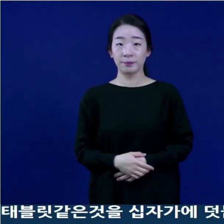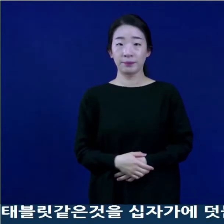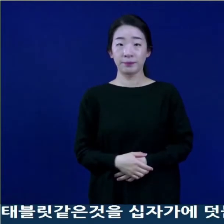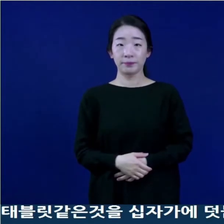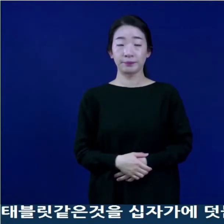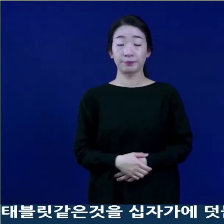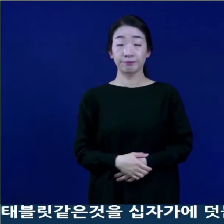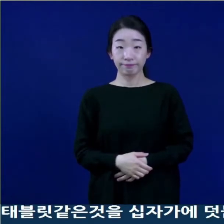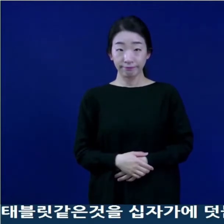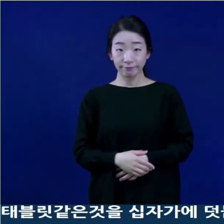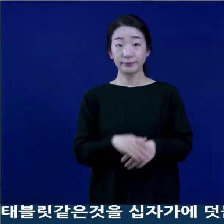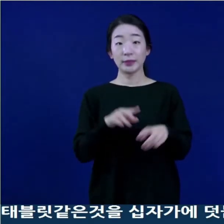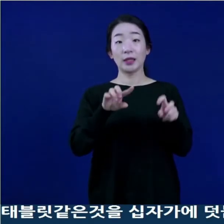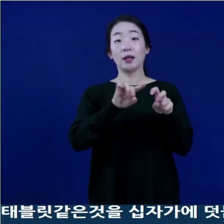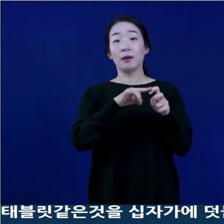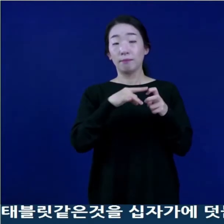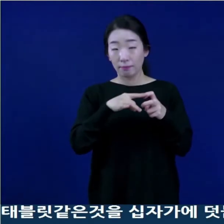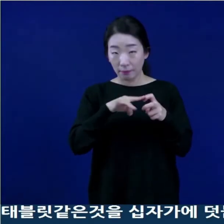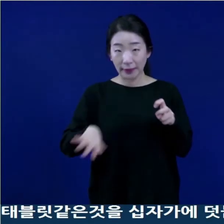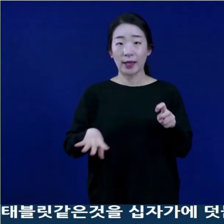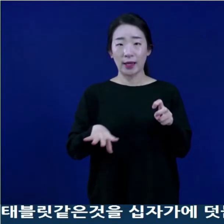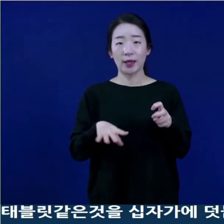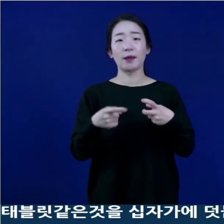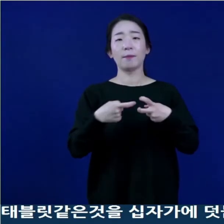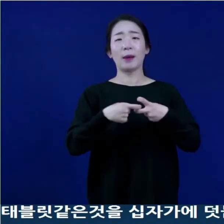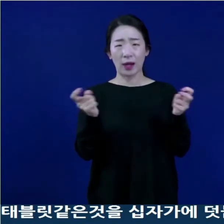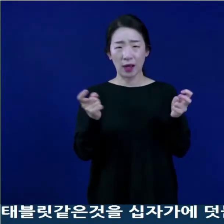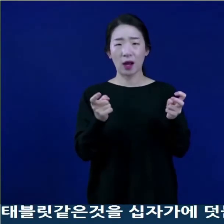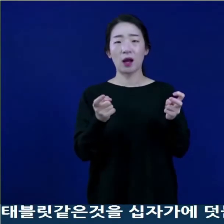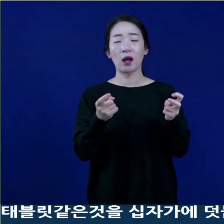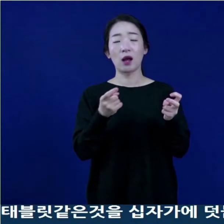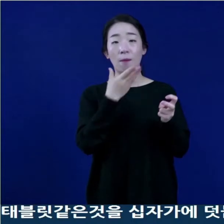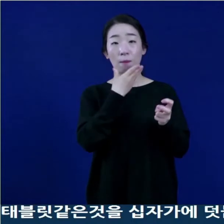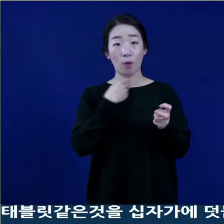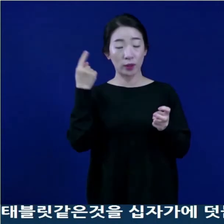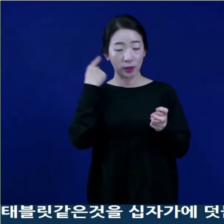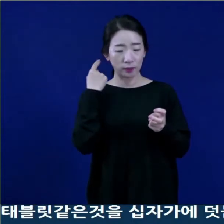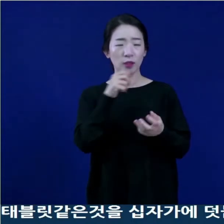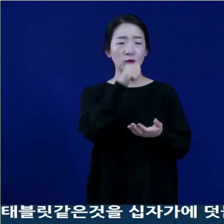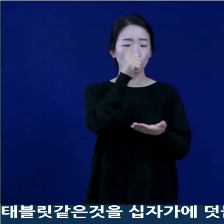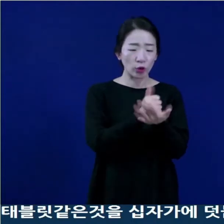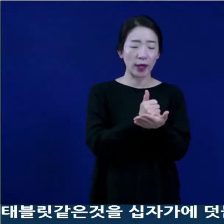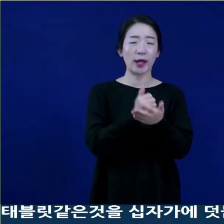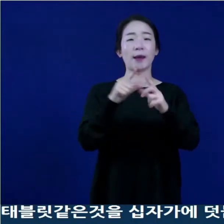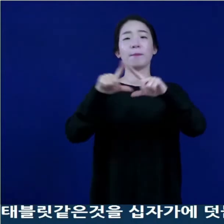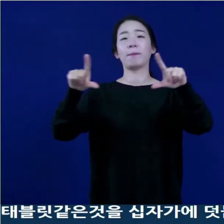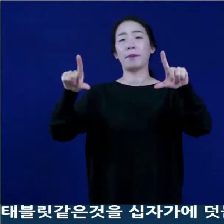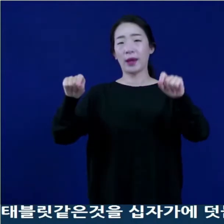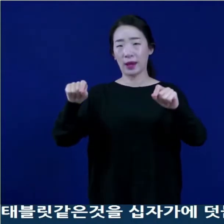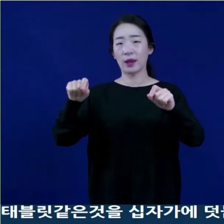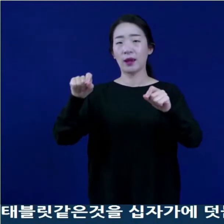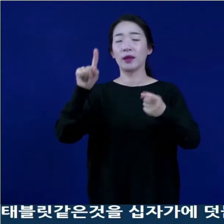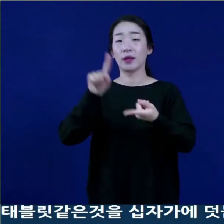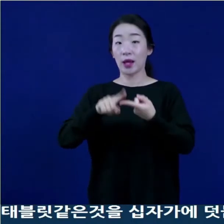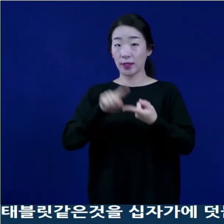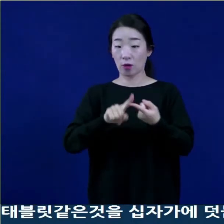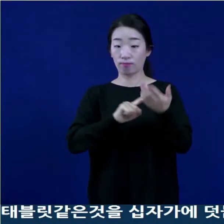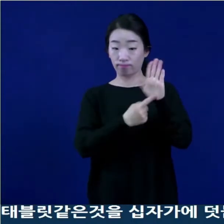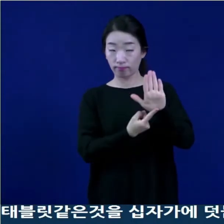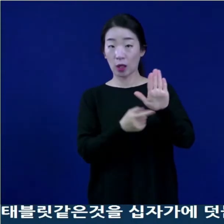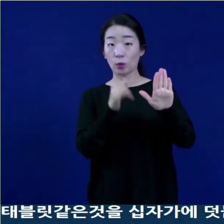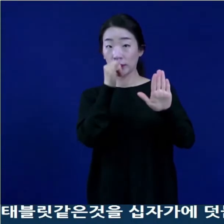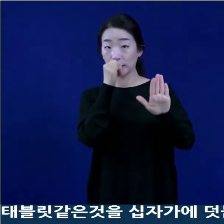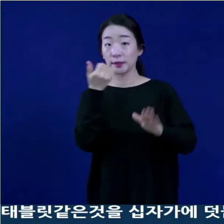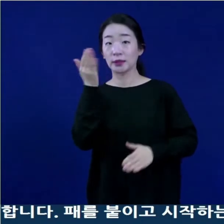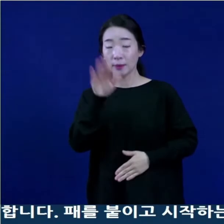마태복음과 마가복음은 이 패가 죄패, 죄의 명목을 적은 패라고 얘기하지만